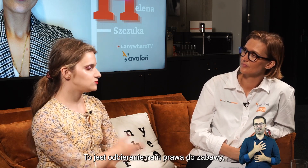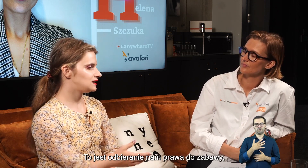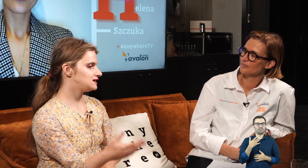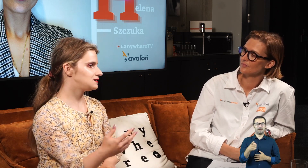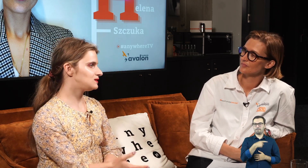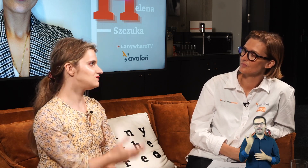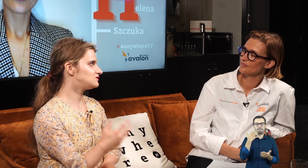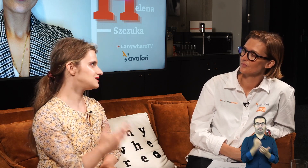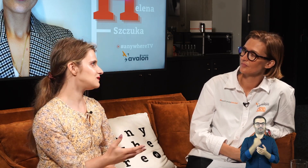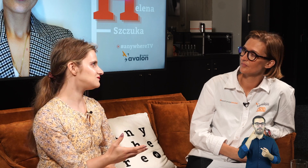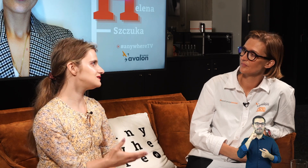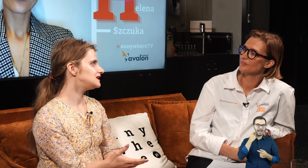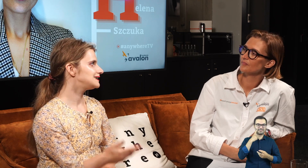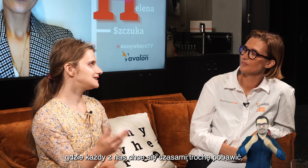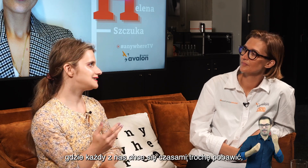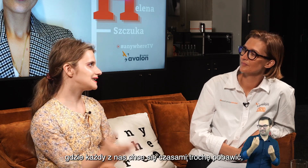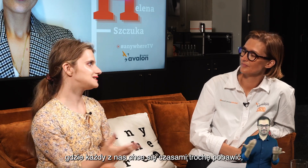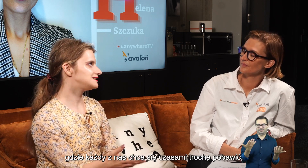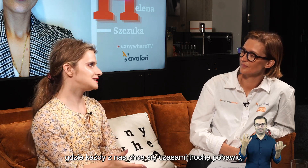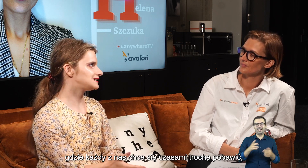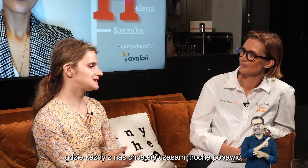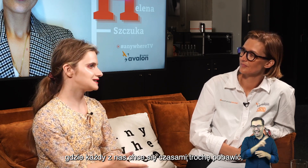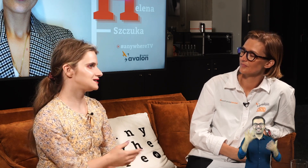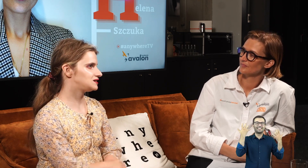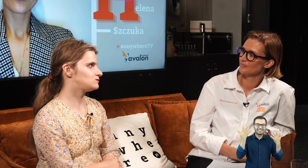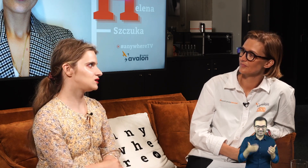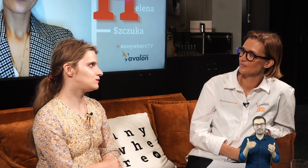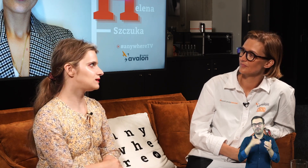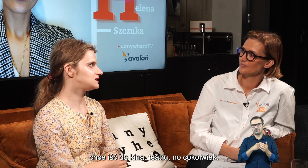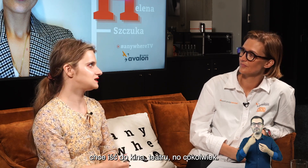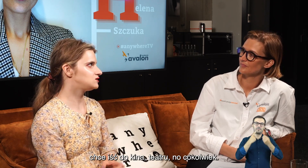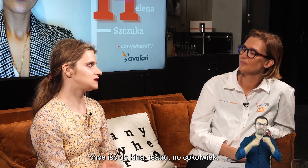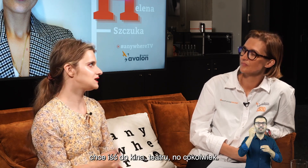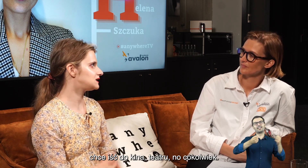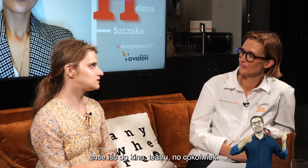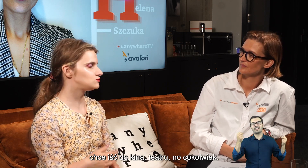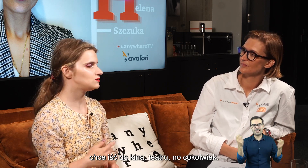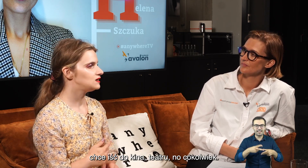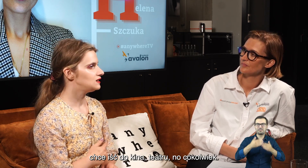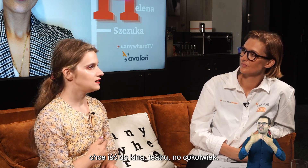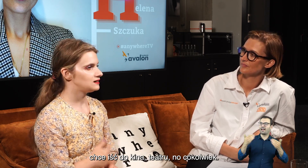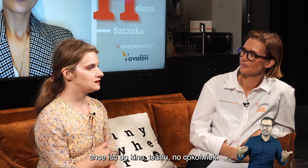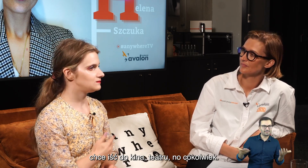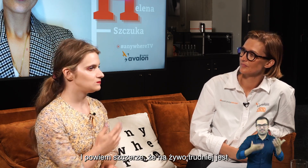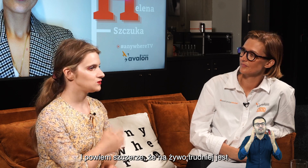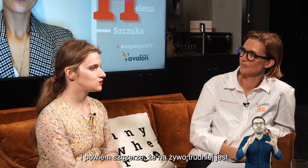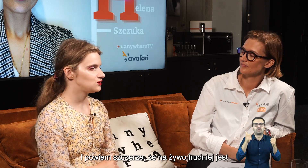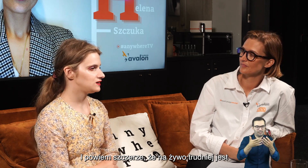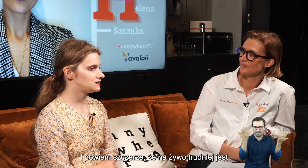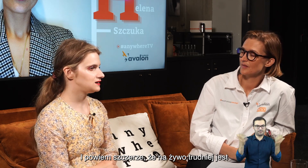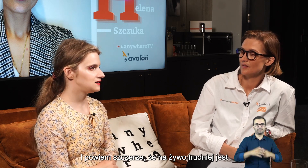takie odbieranie nam prawa do zabawy, gdzie każdy z nas chce się czasami trochę pobawić, chce iść do kina, teatru,